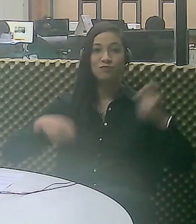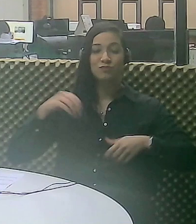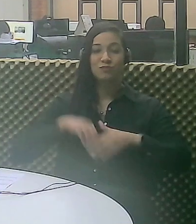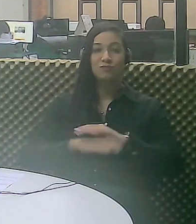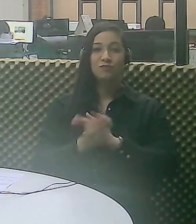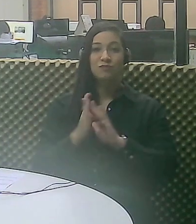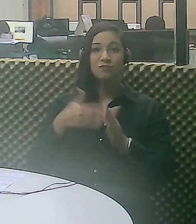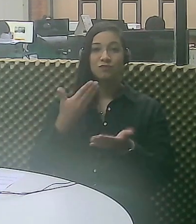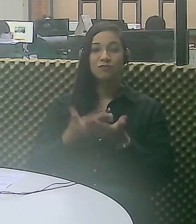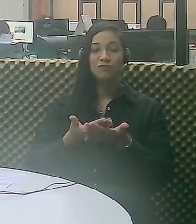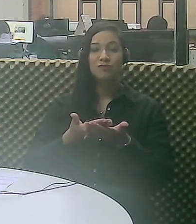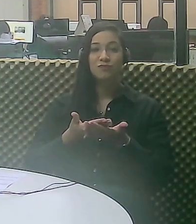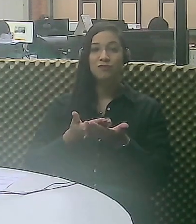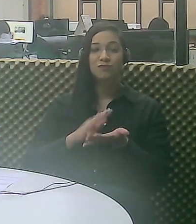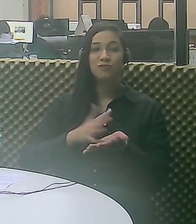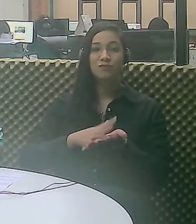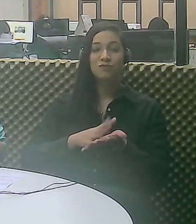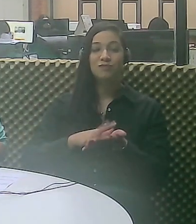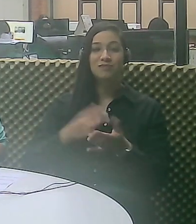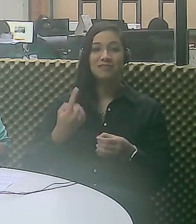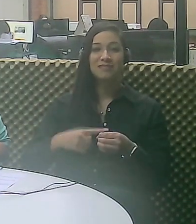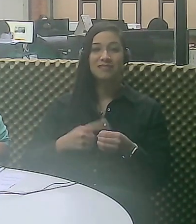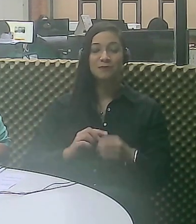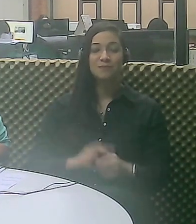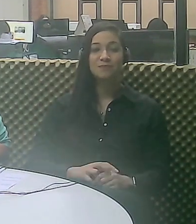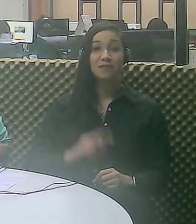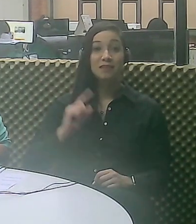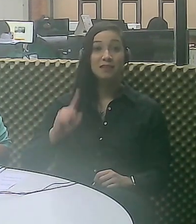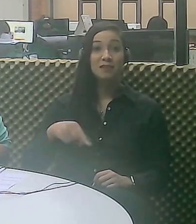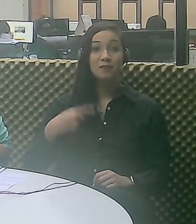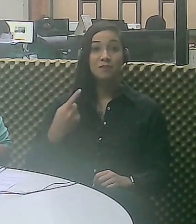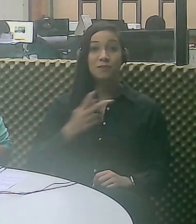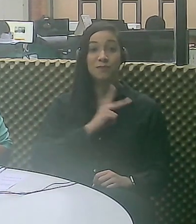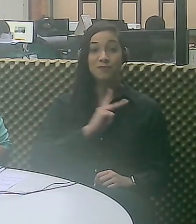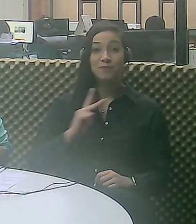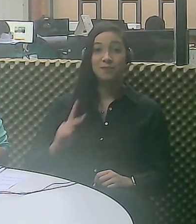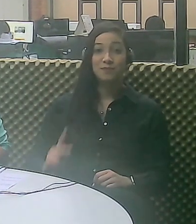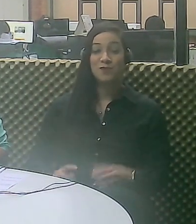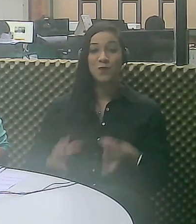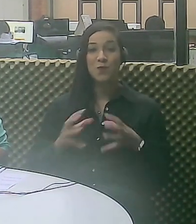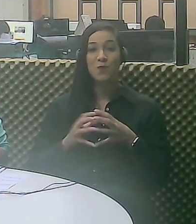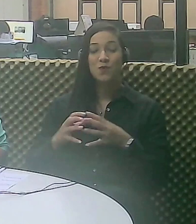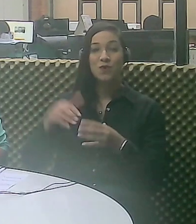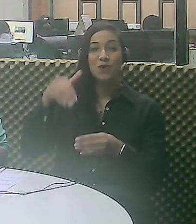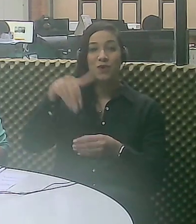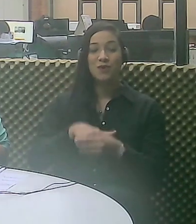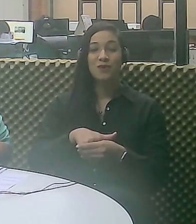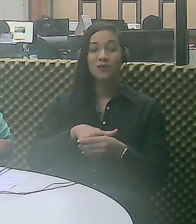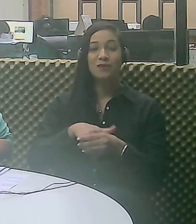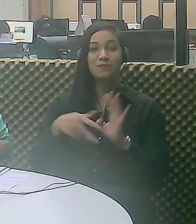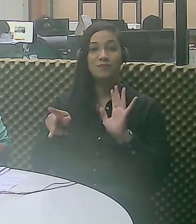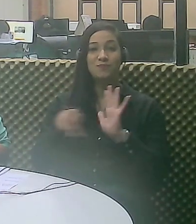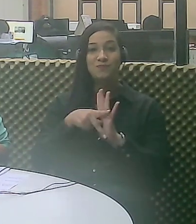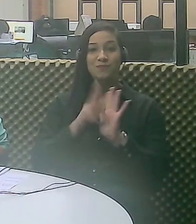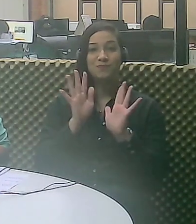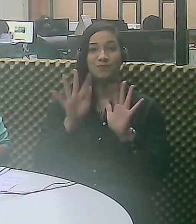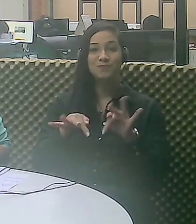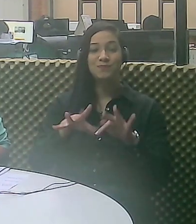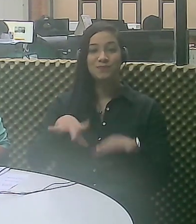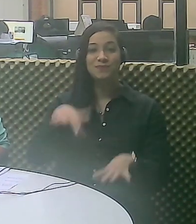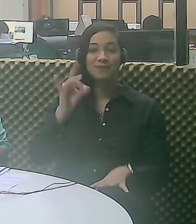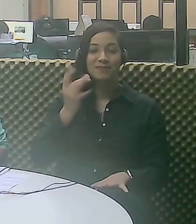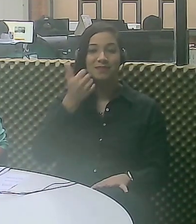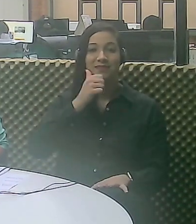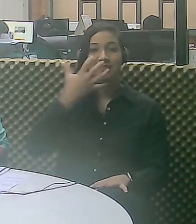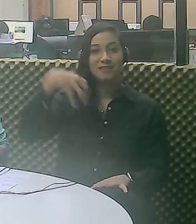tradicionais escolas de samba da cidade. Na sequência, os presidentes das agremiações votarão para a etapa final da escolha